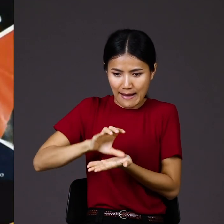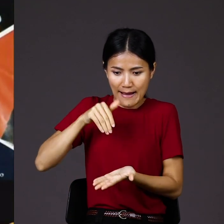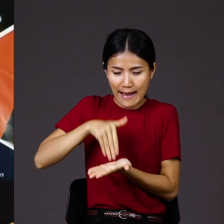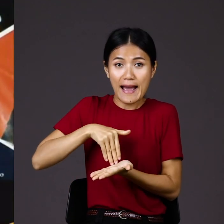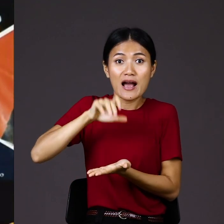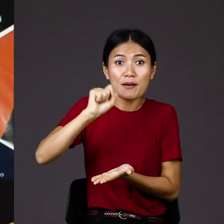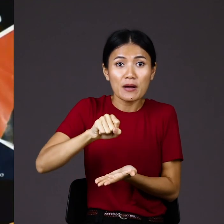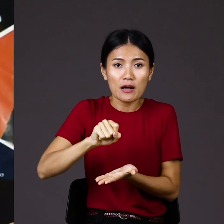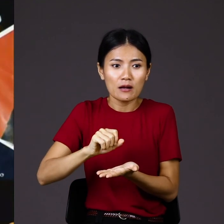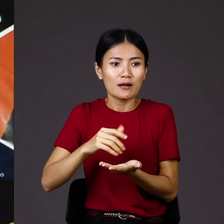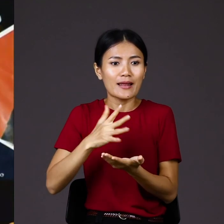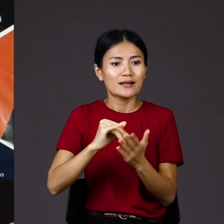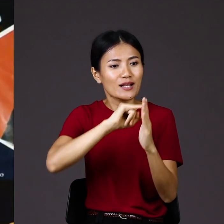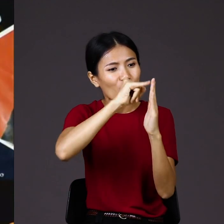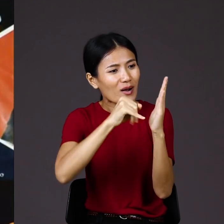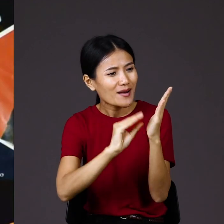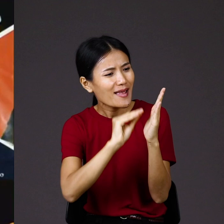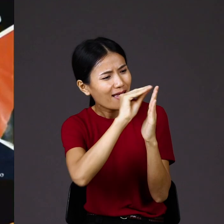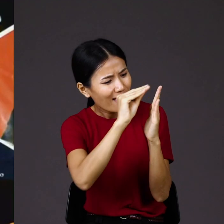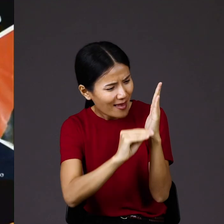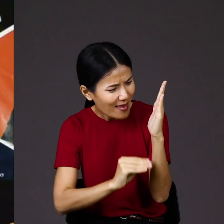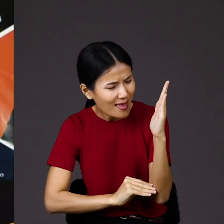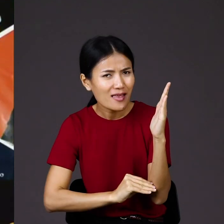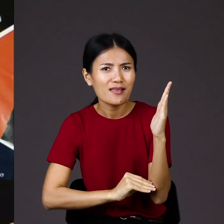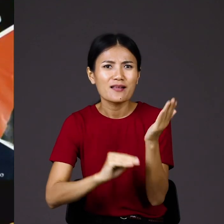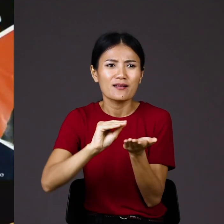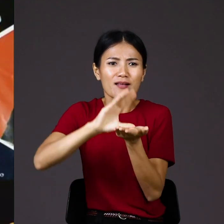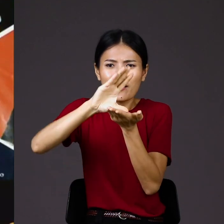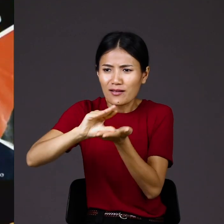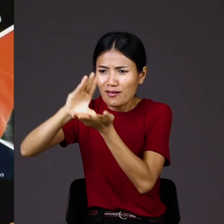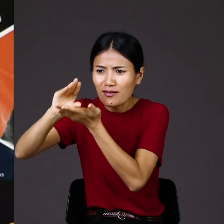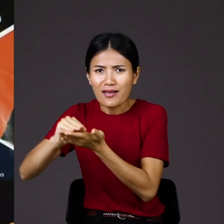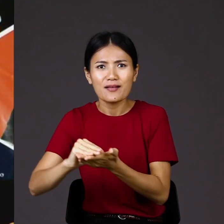ทำไมกรุงเทพถึงได้งบประมาณเยอะที่สุดตลอดเวลา